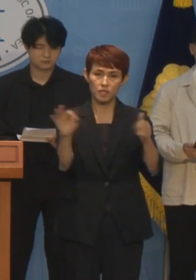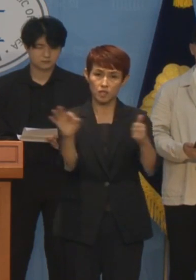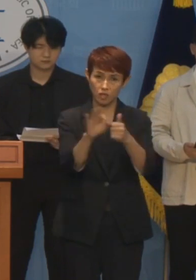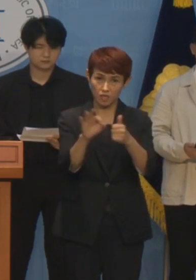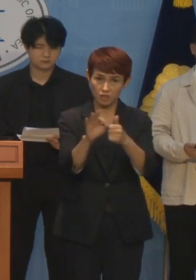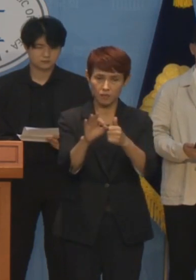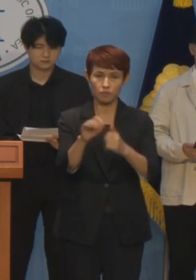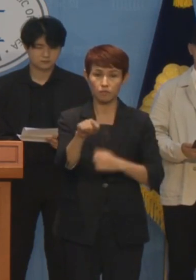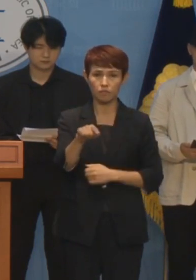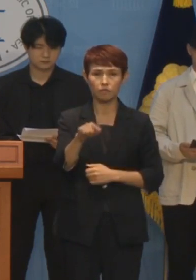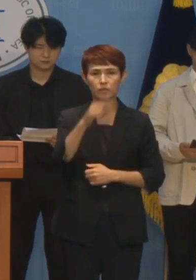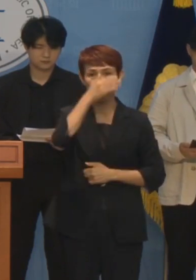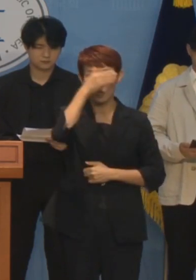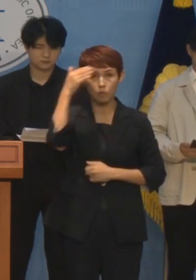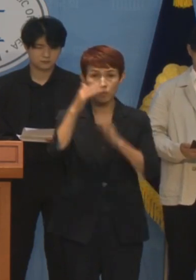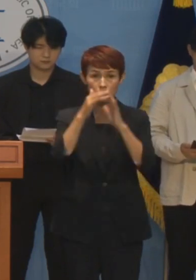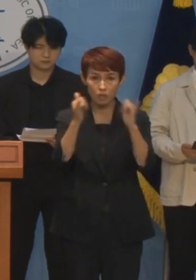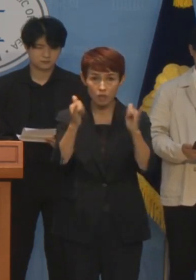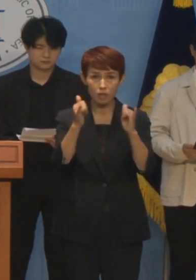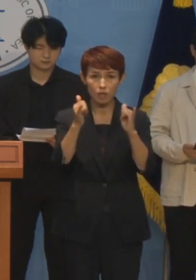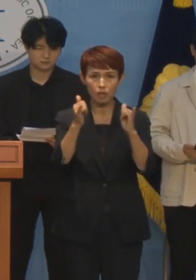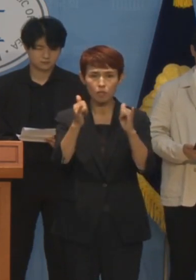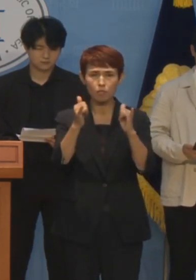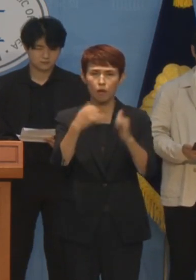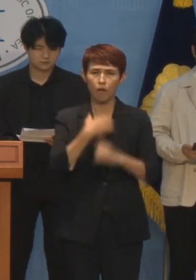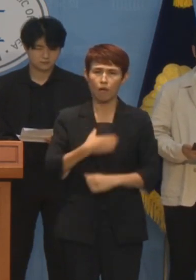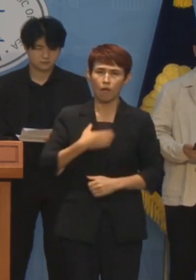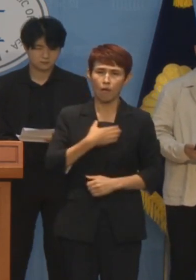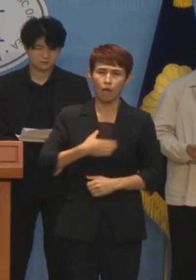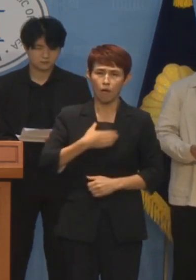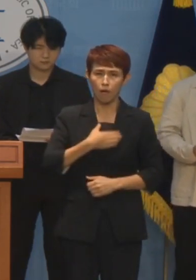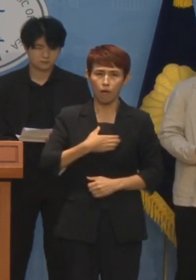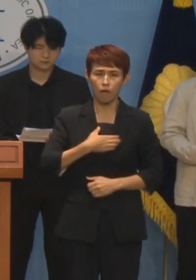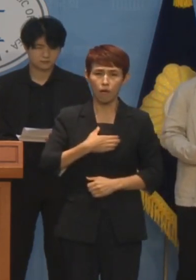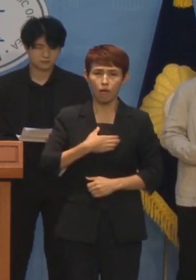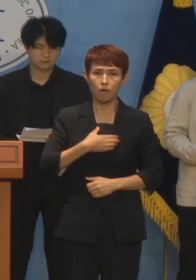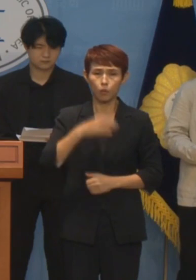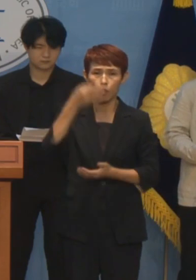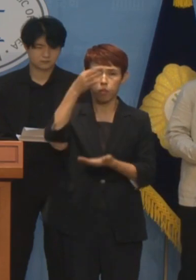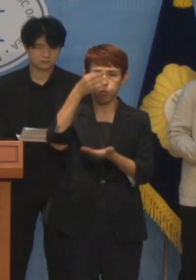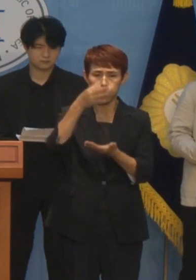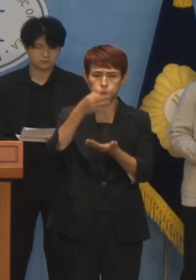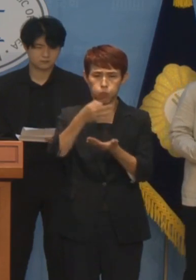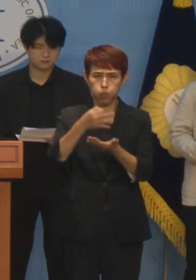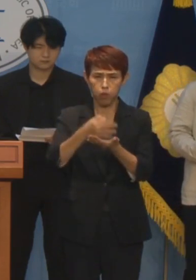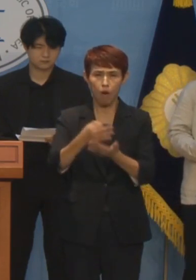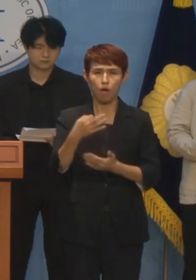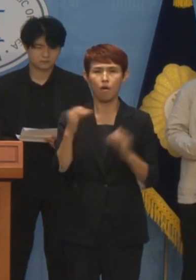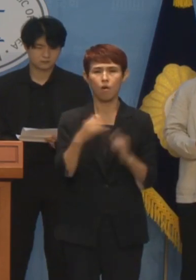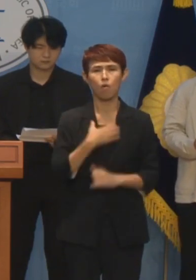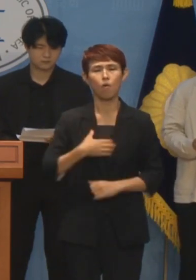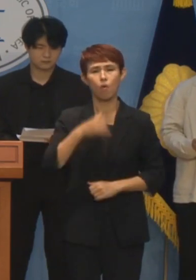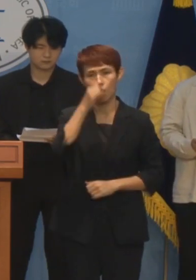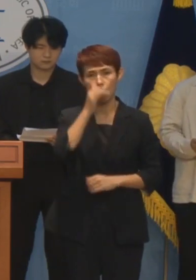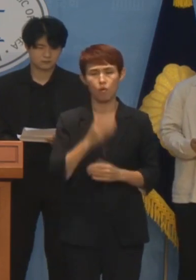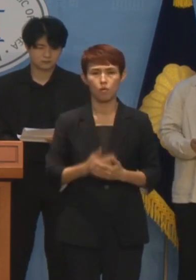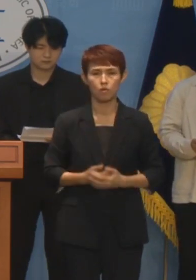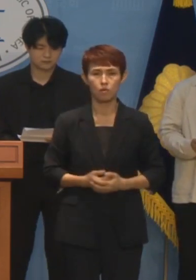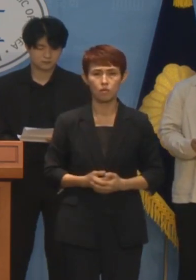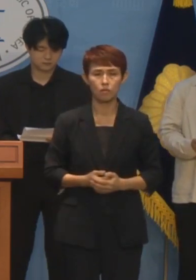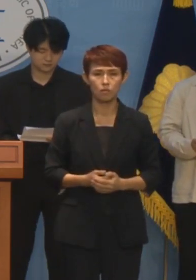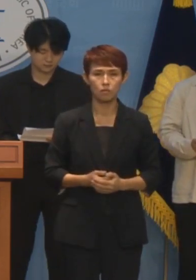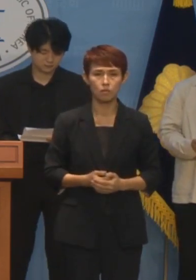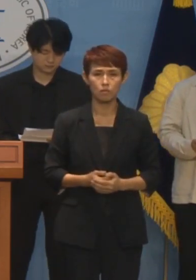젊은 세대에 대한 폰지 사기라는 의견이 나올 정도로 예측되는 고갈 시점이 앞당겨지고 있습니다.